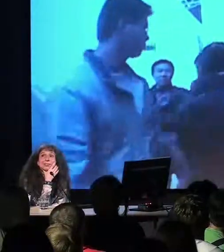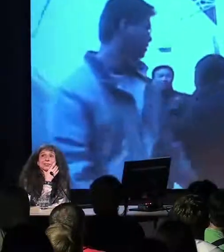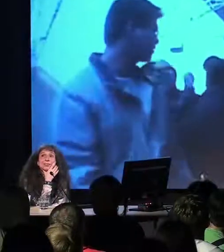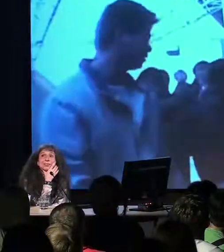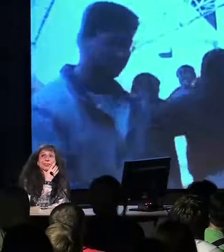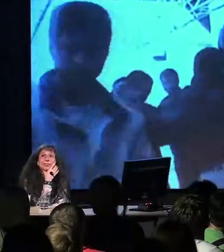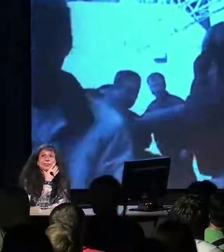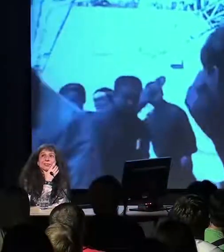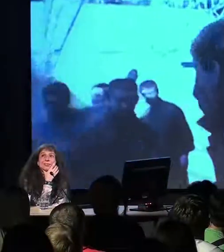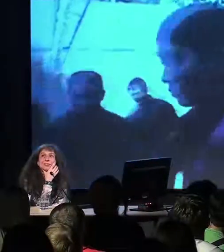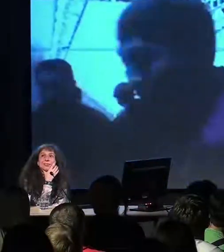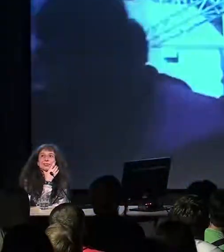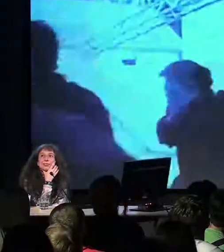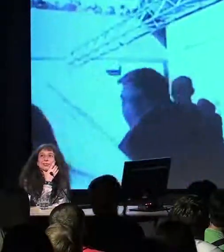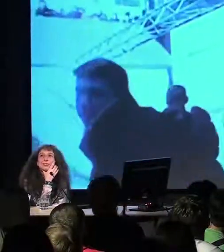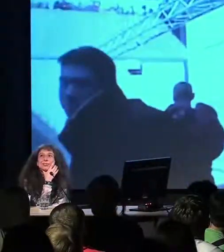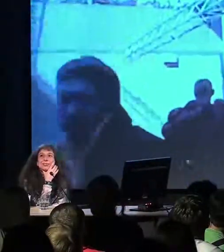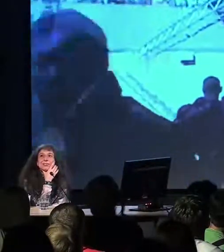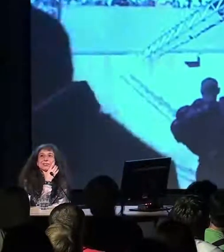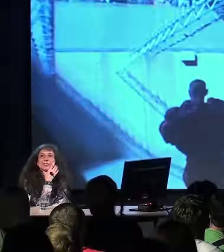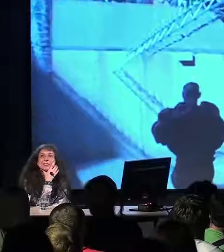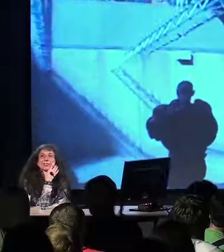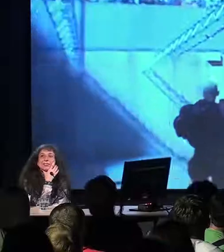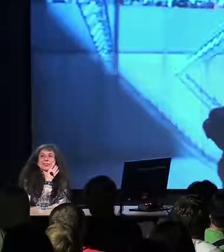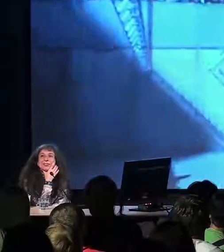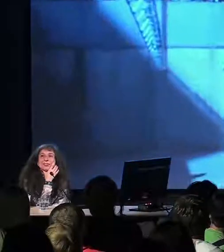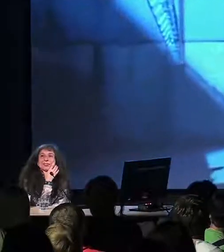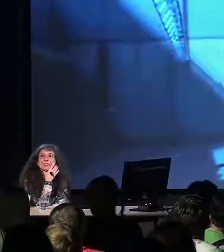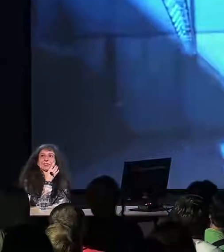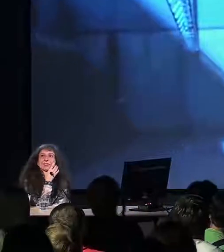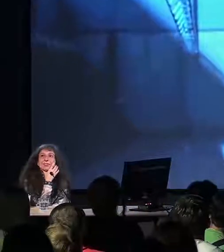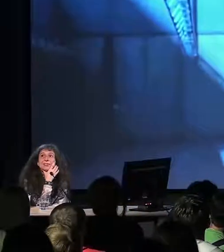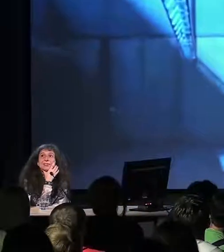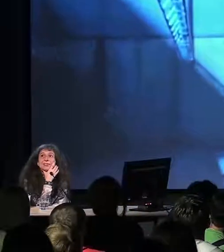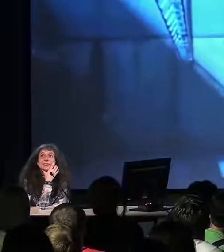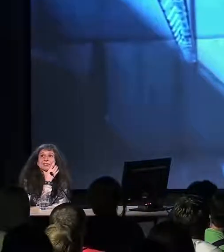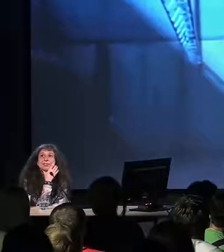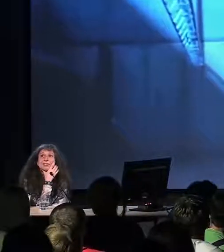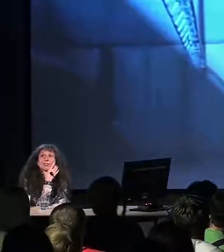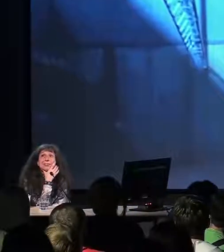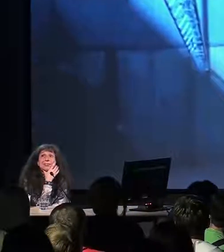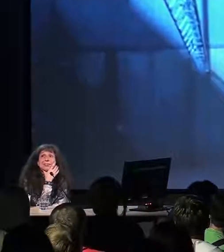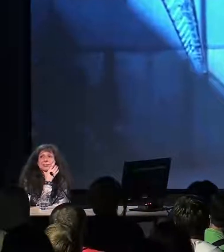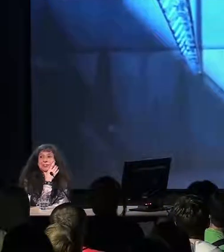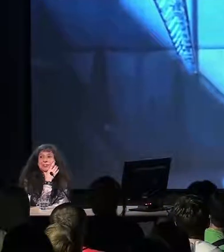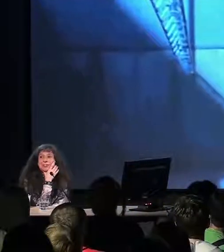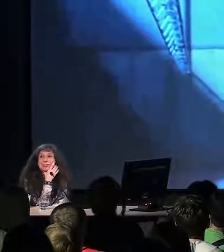Мужчины, которые до этого несли носилки, растягивают перед художником на земле огромное белое полотно.